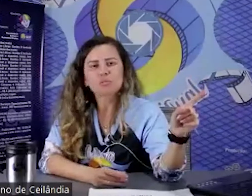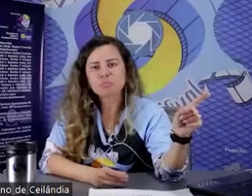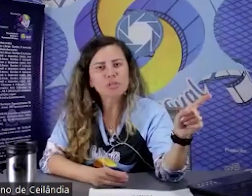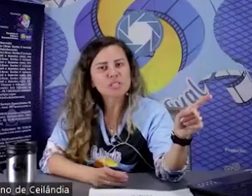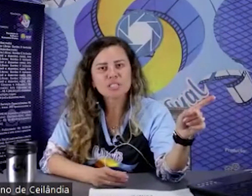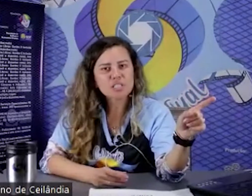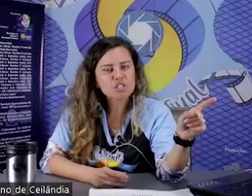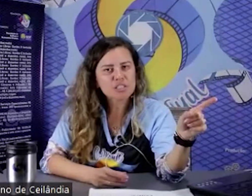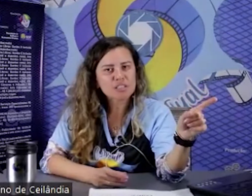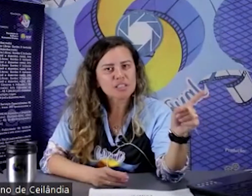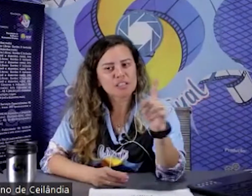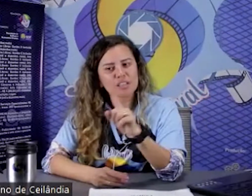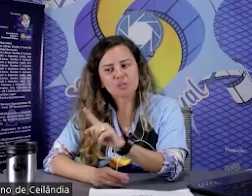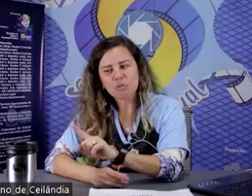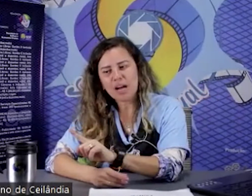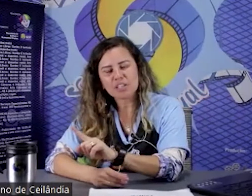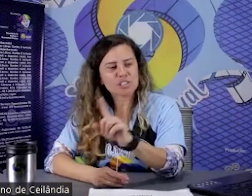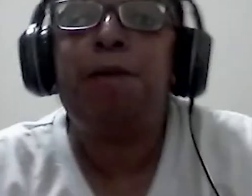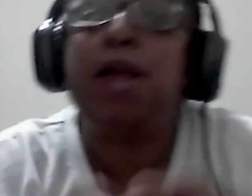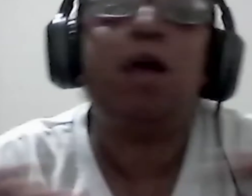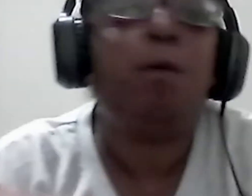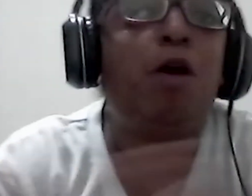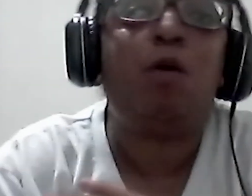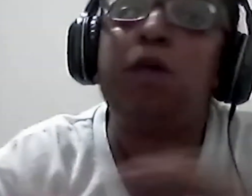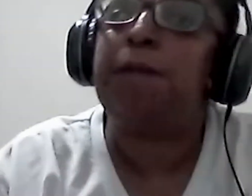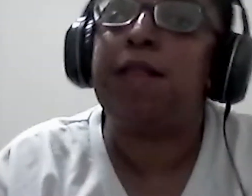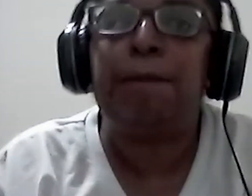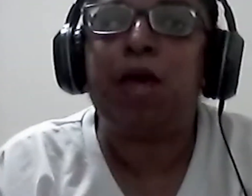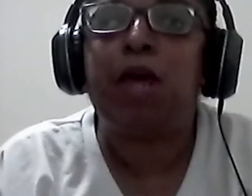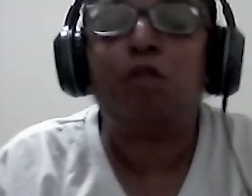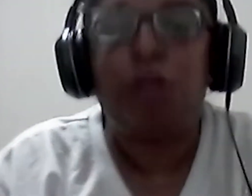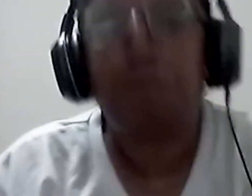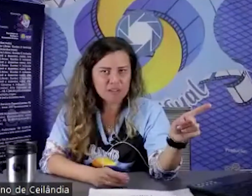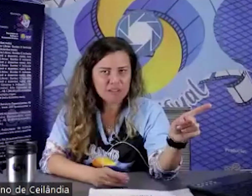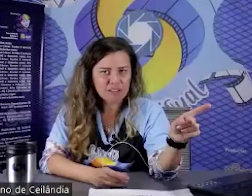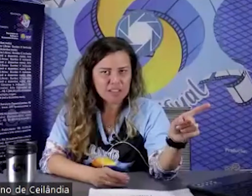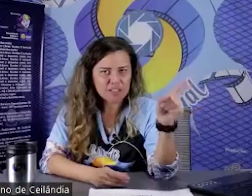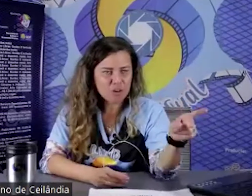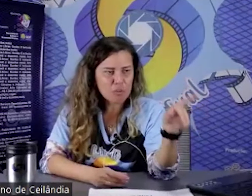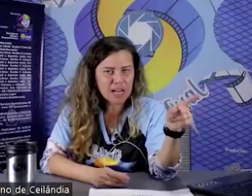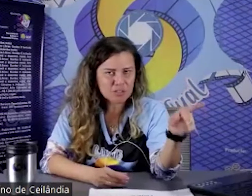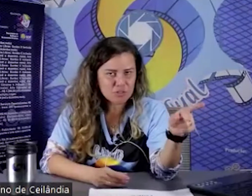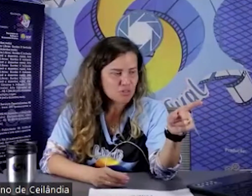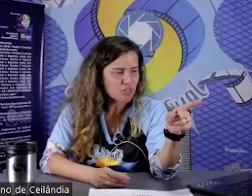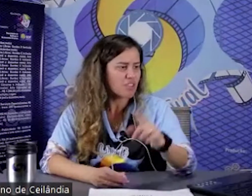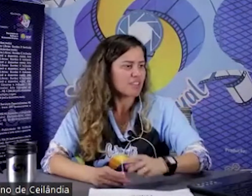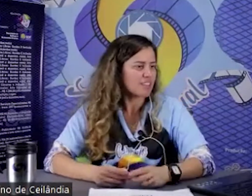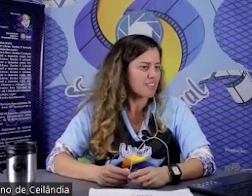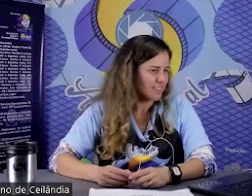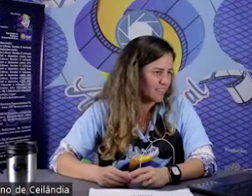não exige, não A gasta, família não procura para quer saber. só o trabalho, quer só o braço. Isso.